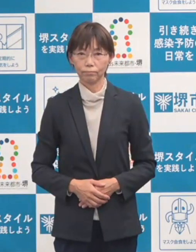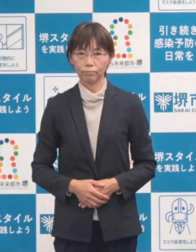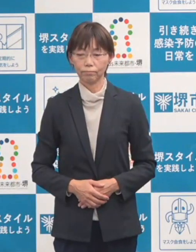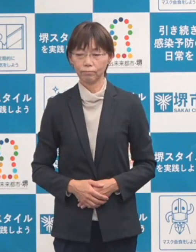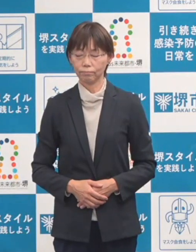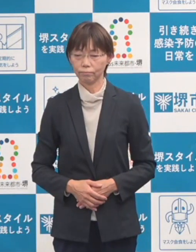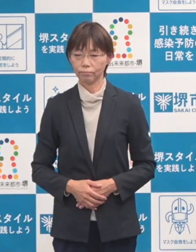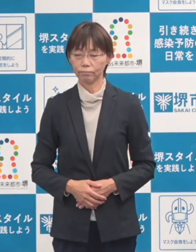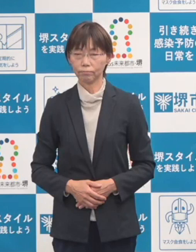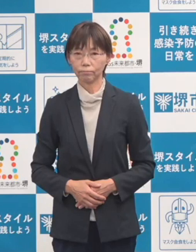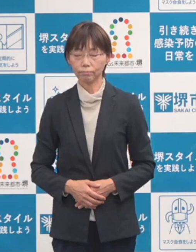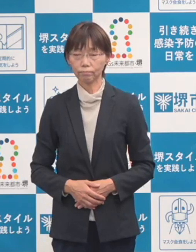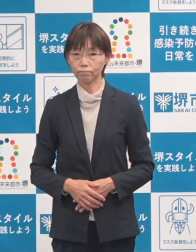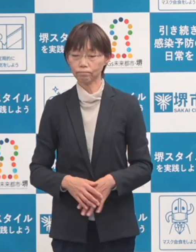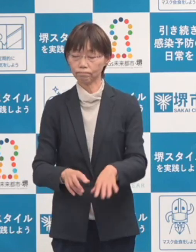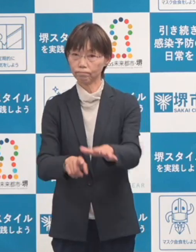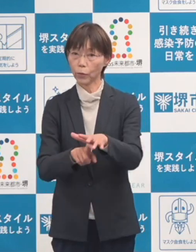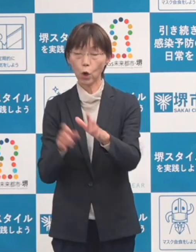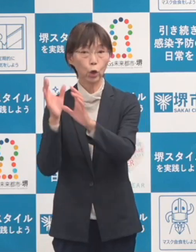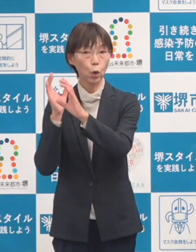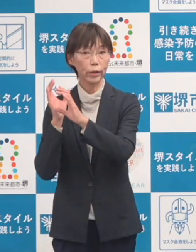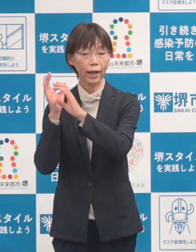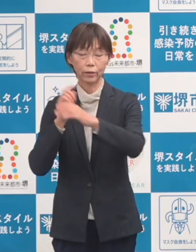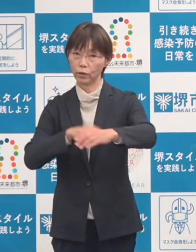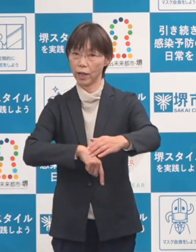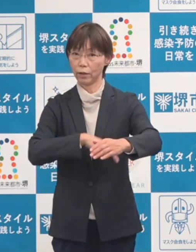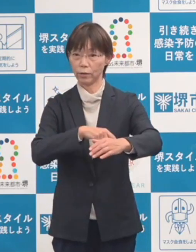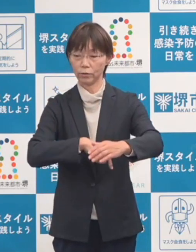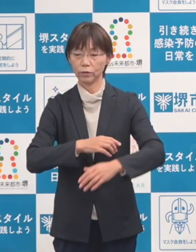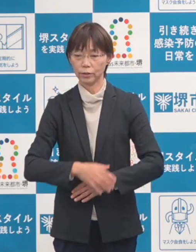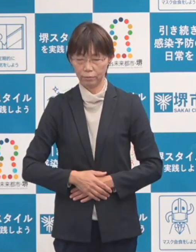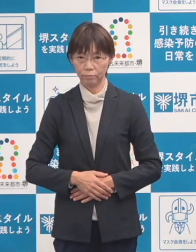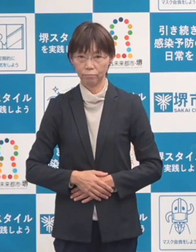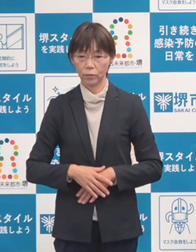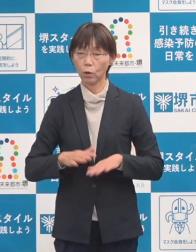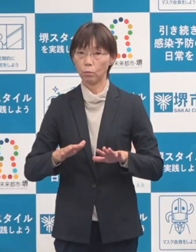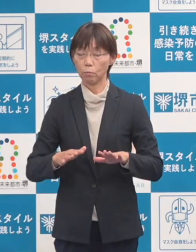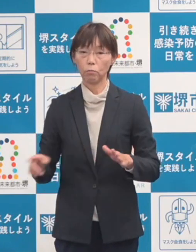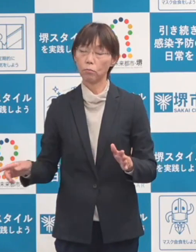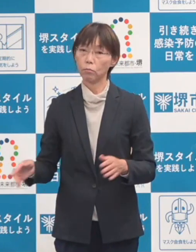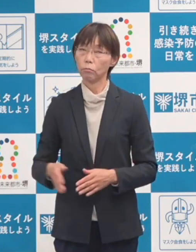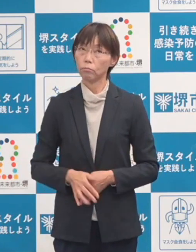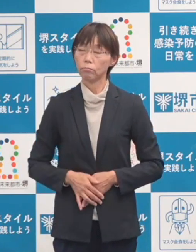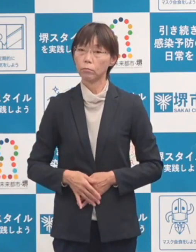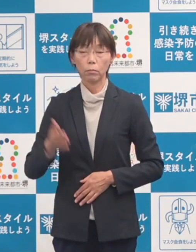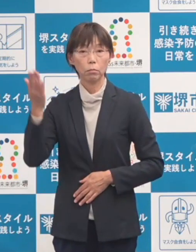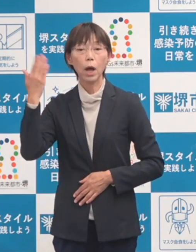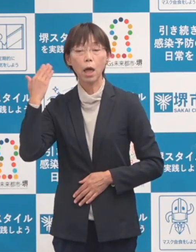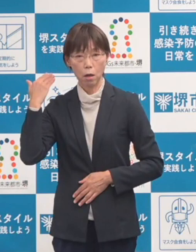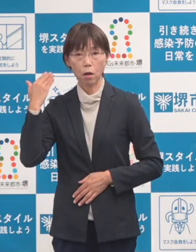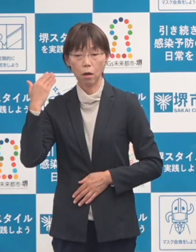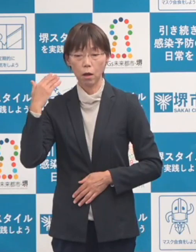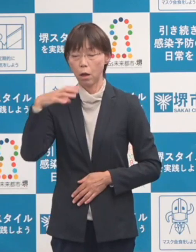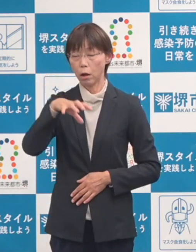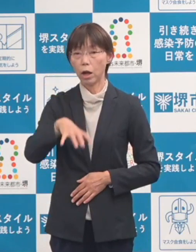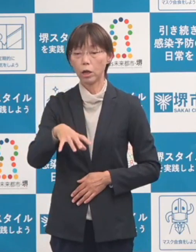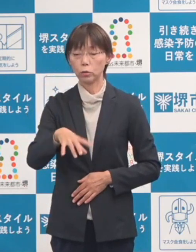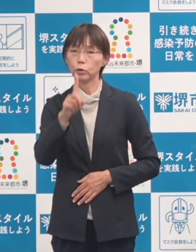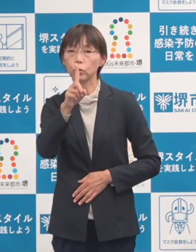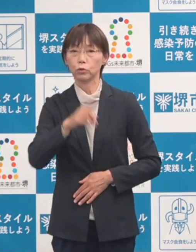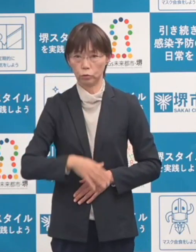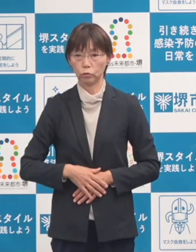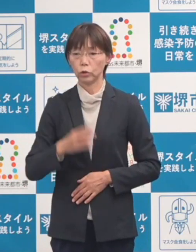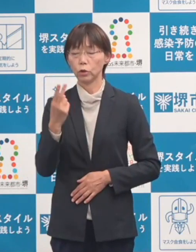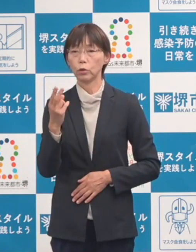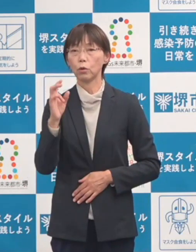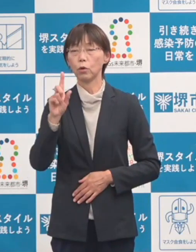はい、農業祭の内容についてです。今回は、今までは一つの会場でこのトレトレ市場を中